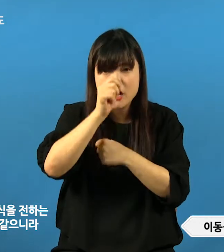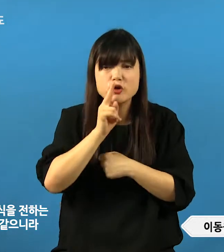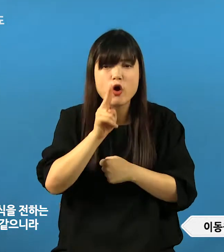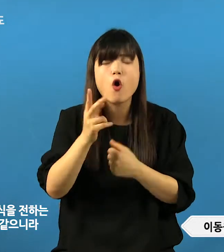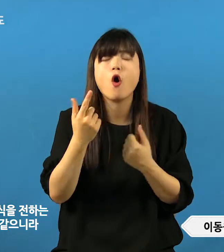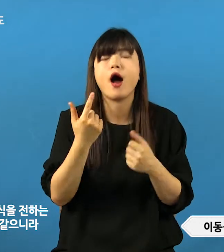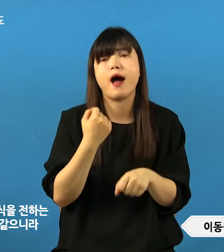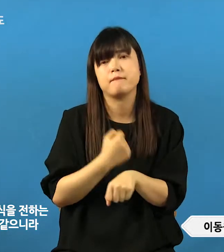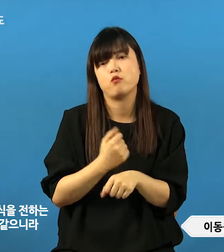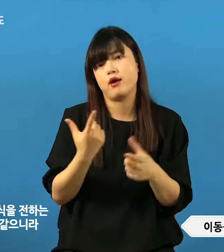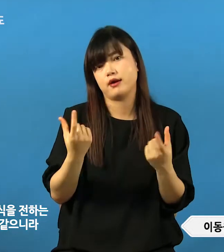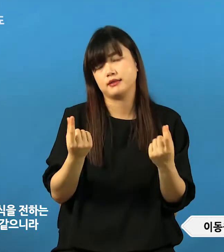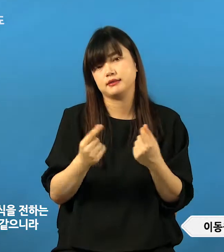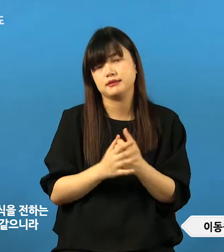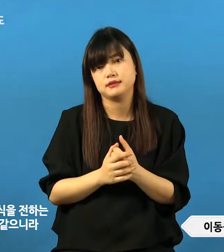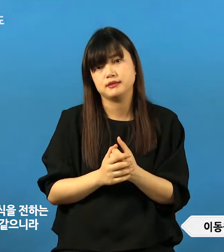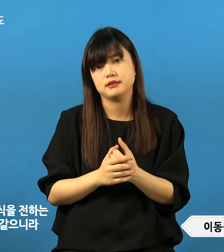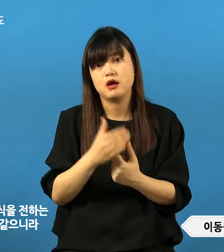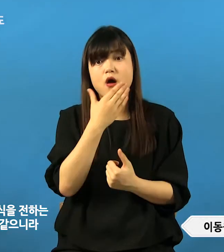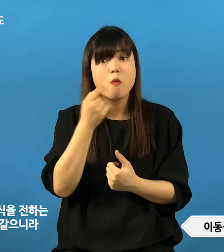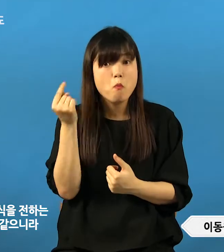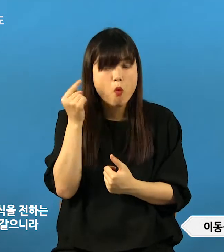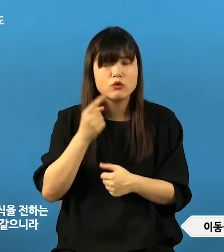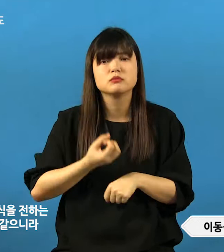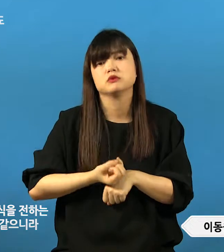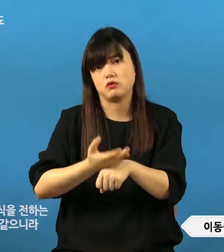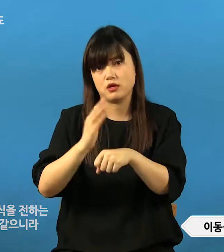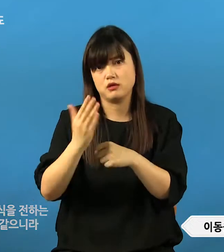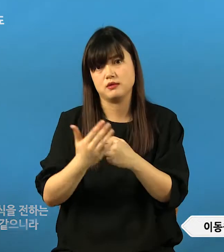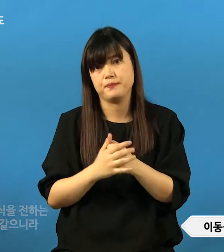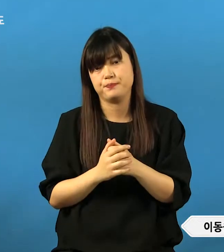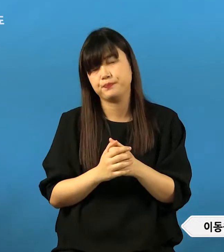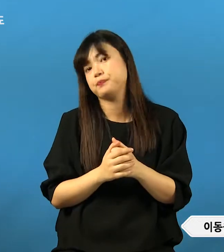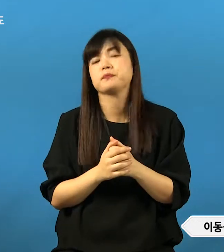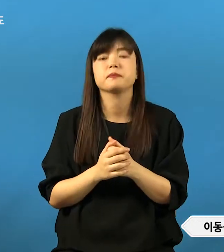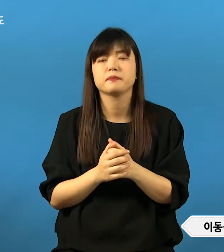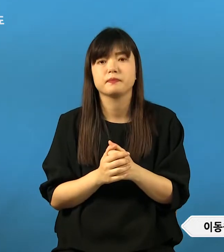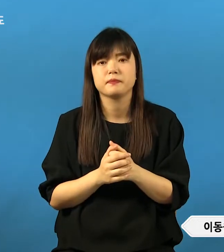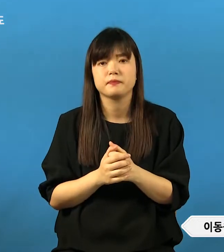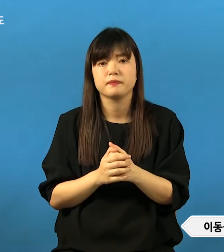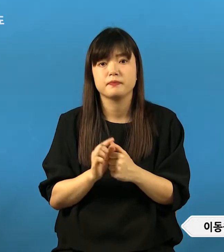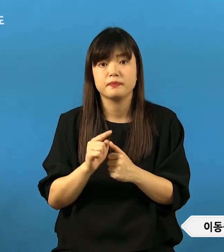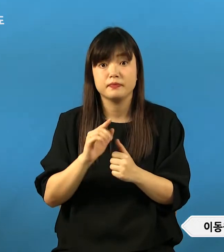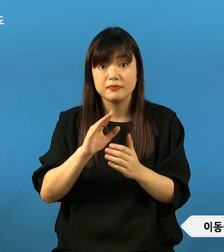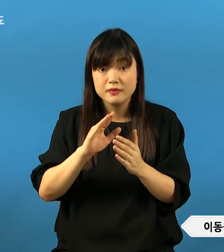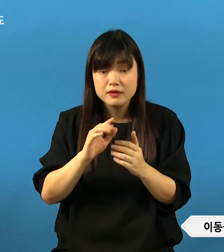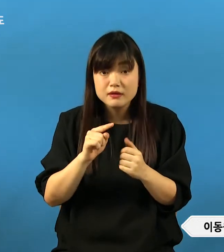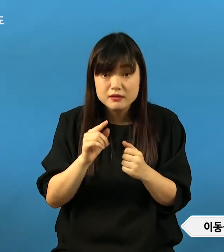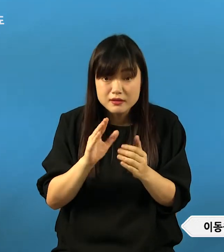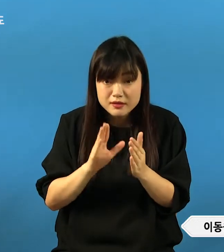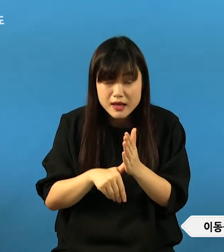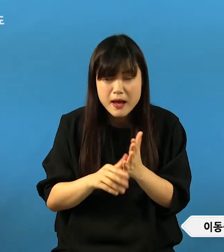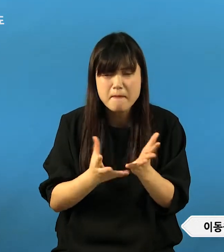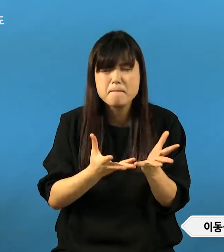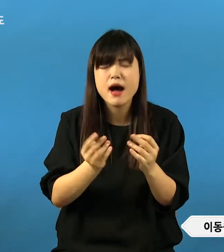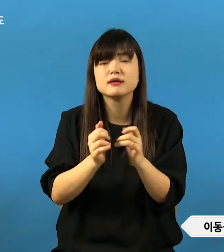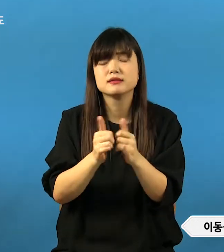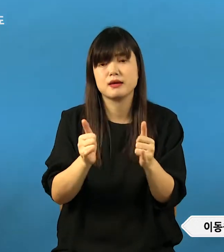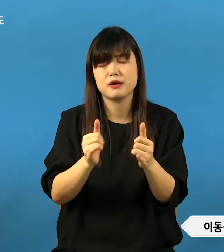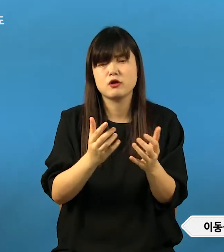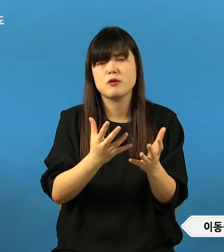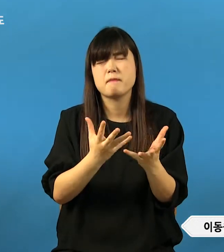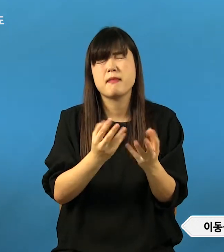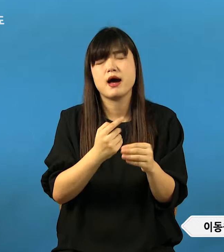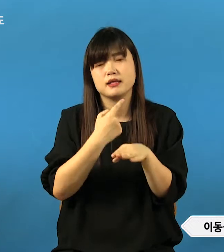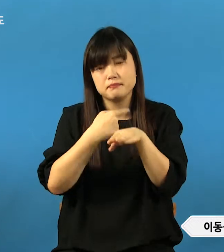같으니라. 그럼 복음을 전해야 된단 말이에요. 그래야 더 많은 사람들이, 그리고 더